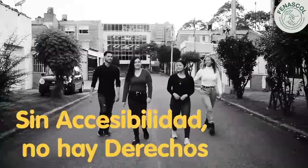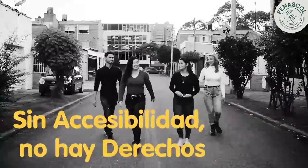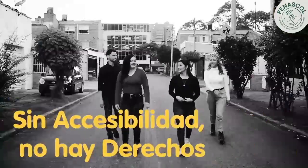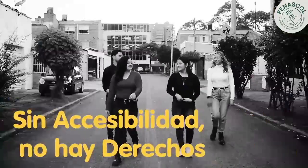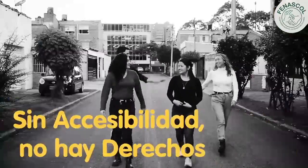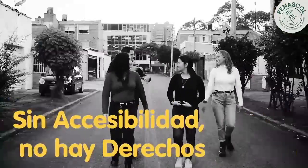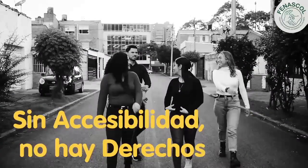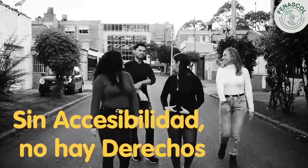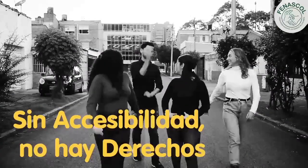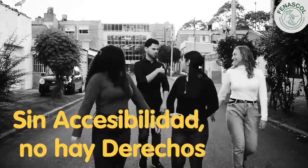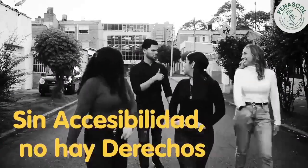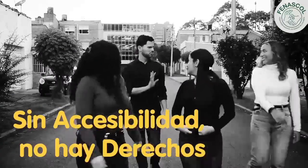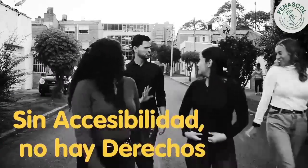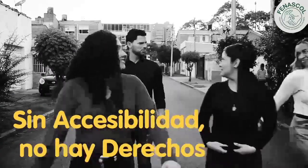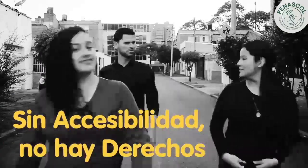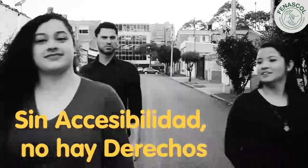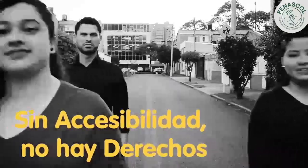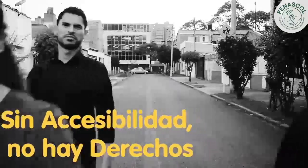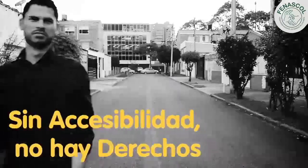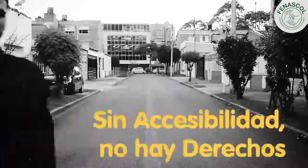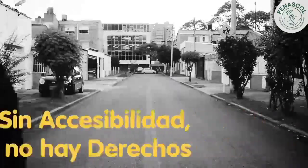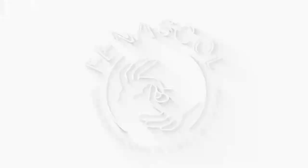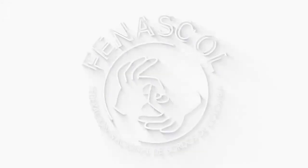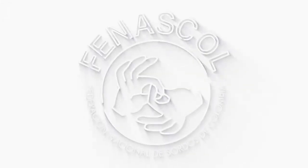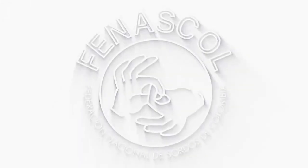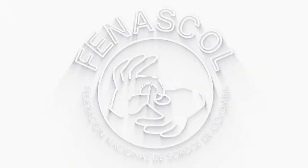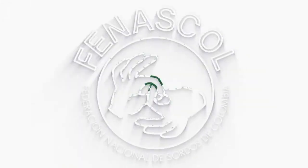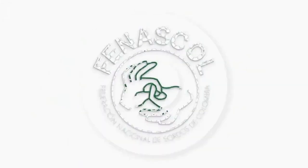Sin accesibilidad no hay derechos.